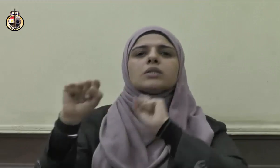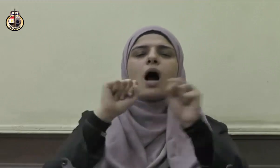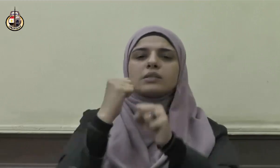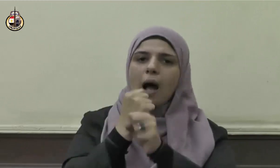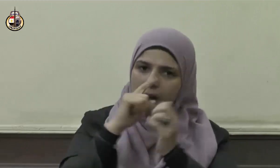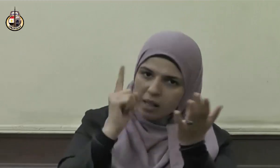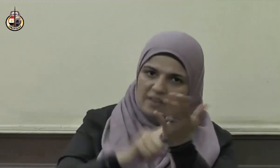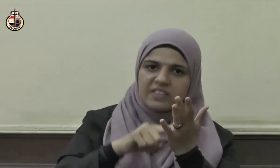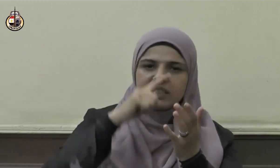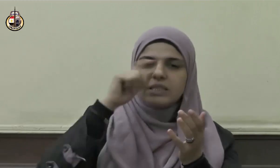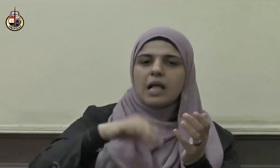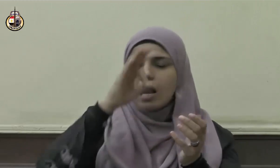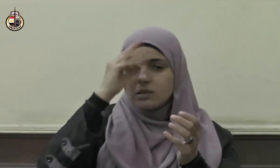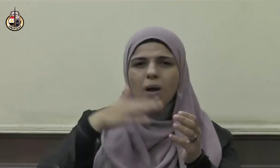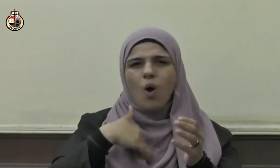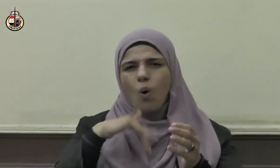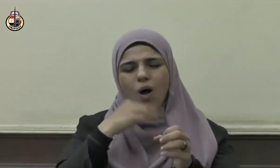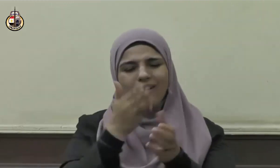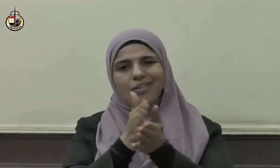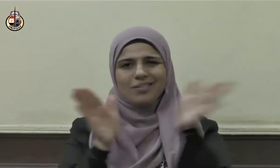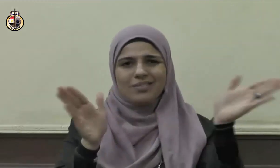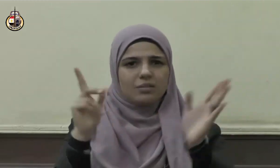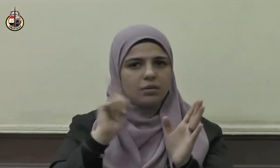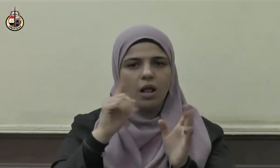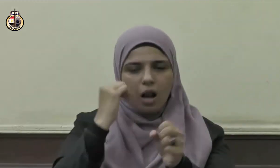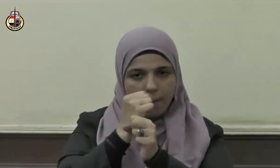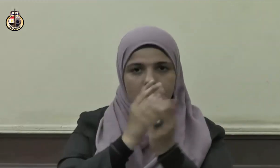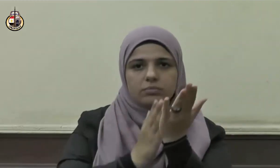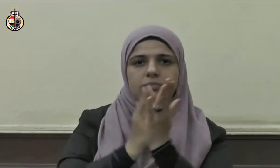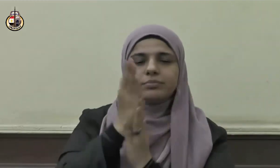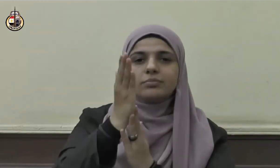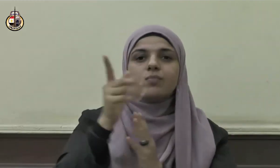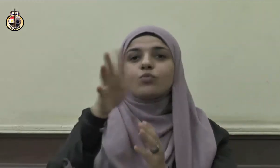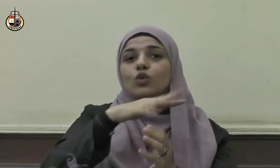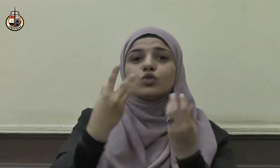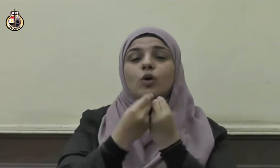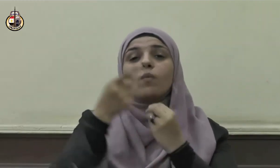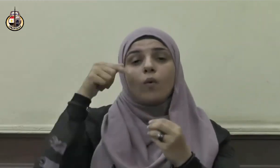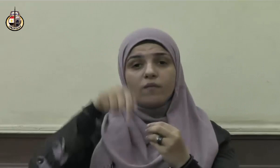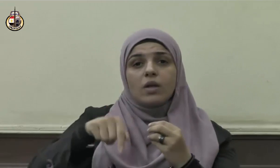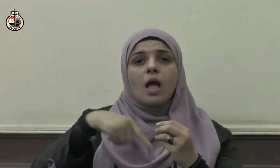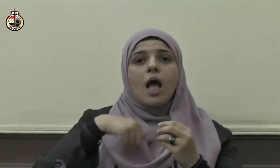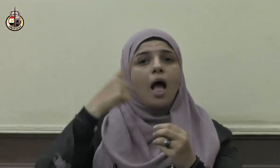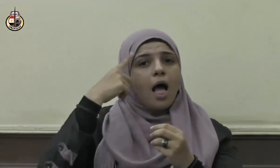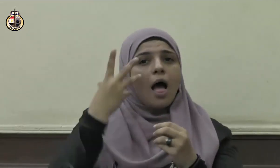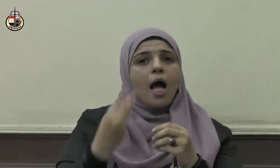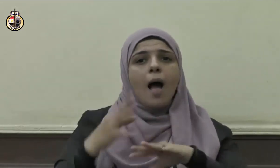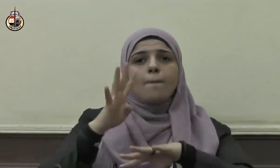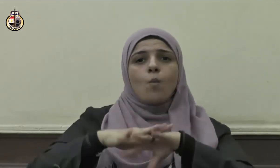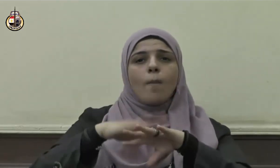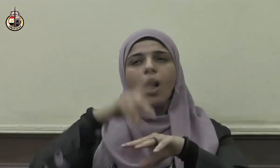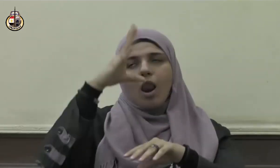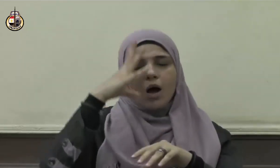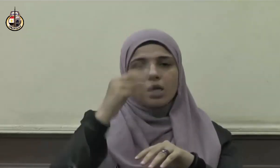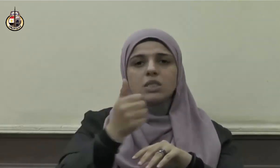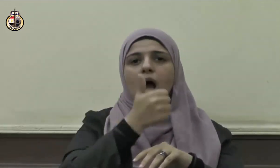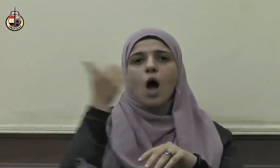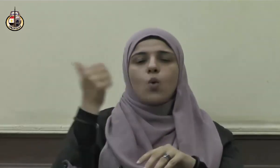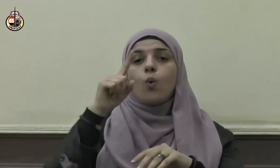ولا يتجاوز ما له. ولقد ولى سيدنا أبو بكر رضي الله عنه سيدنا عمر